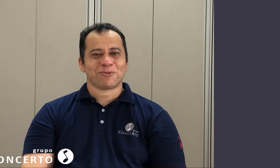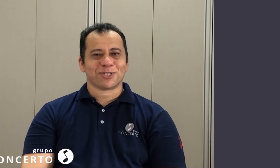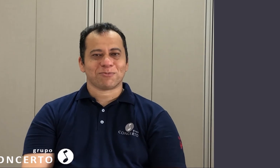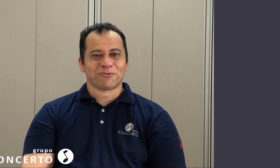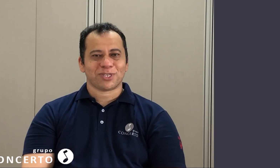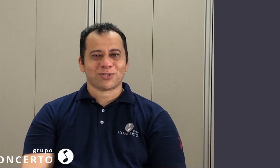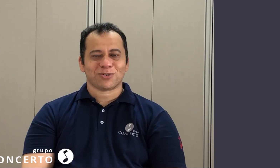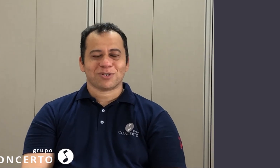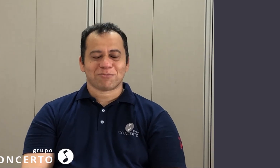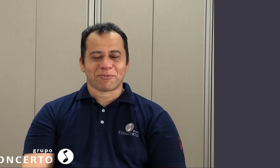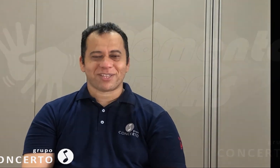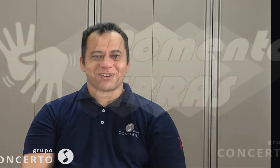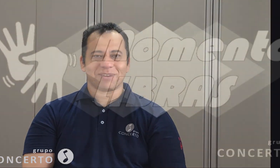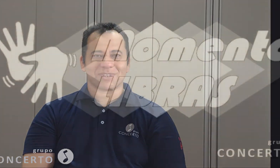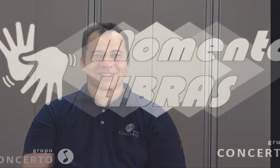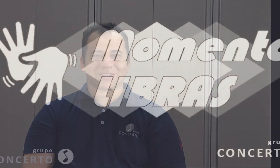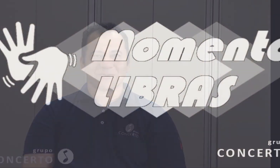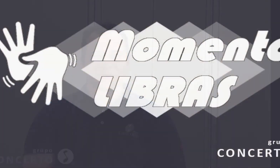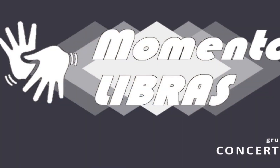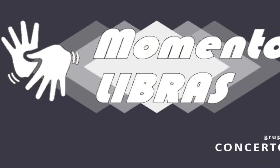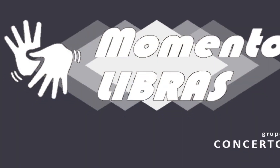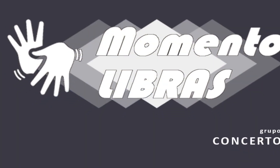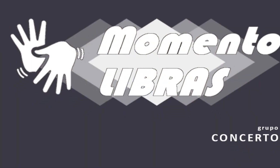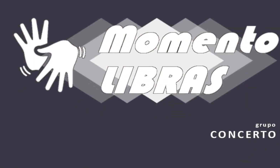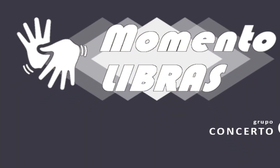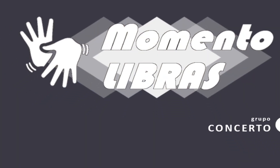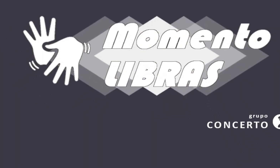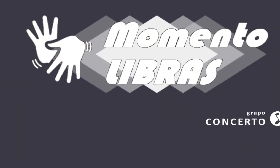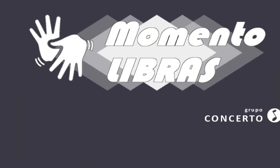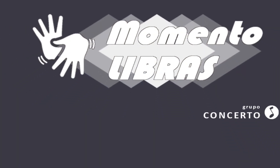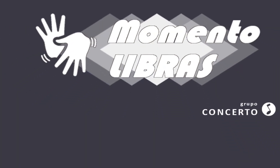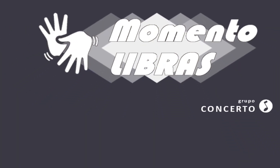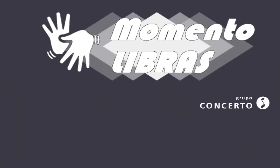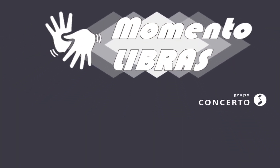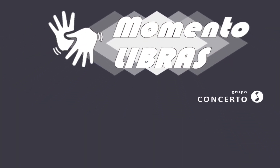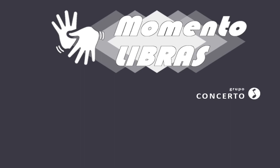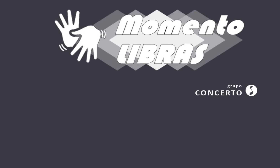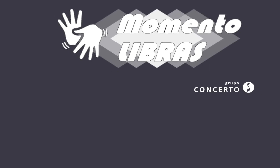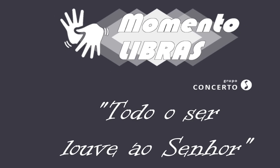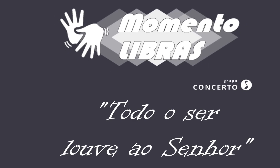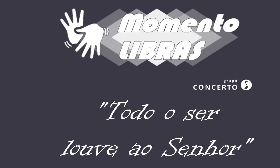próximo vídeo, Momento Libras, com o Grupo Concerto. Até lá!